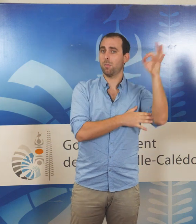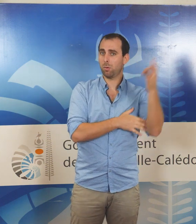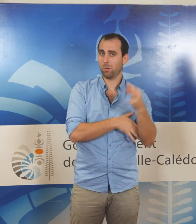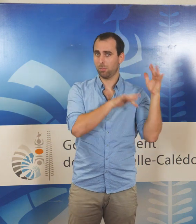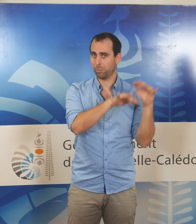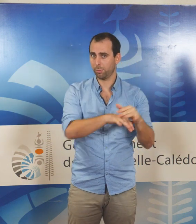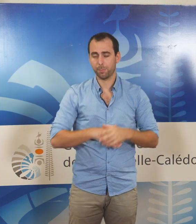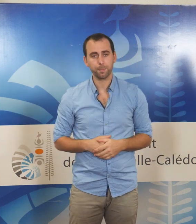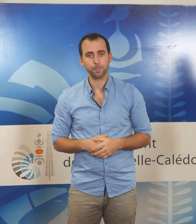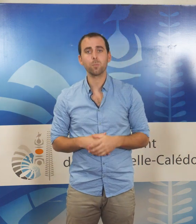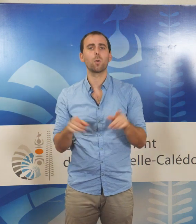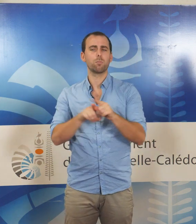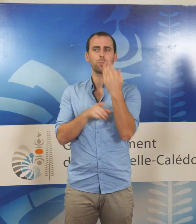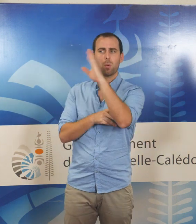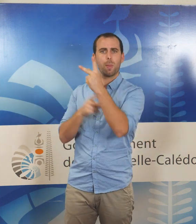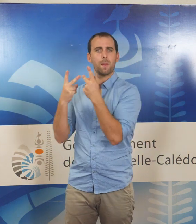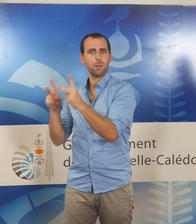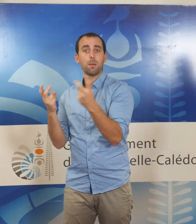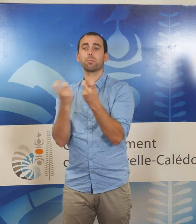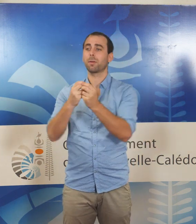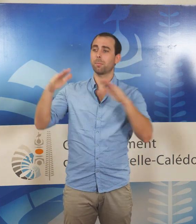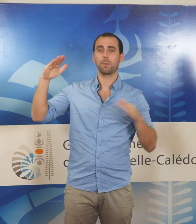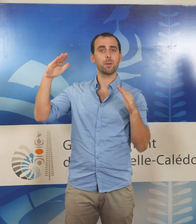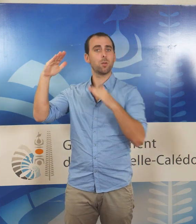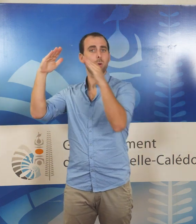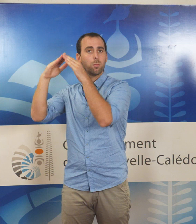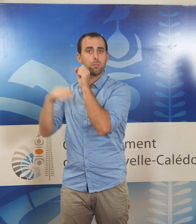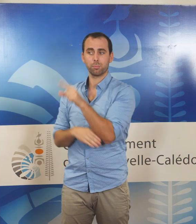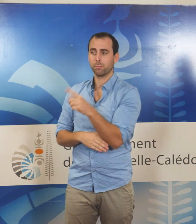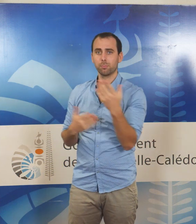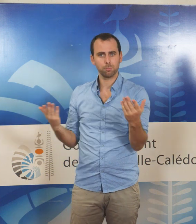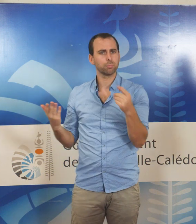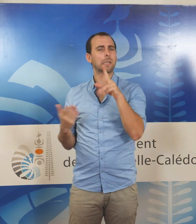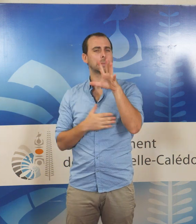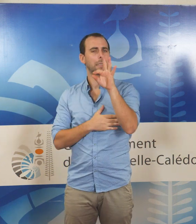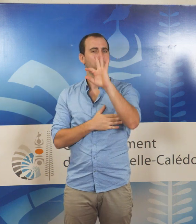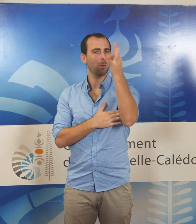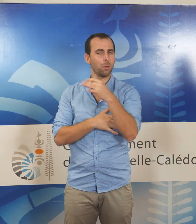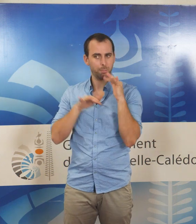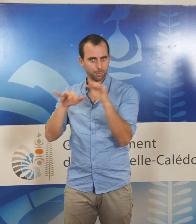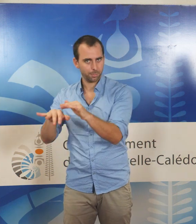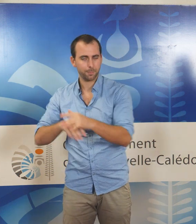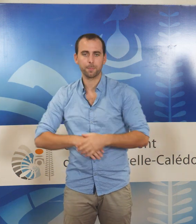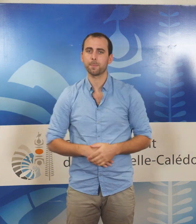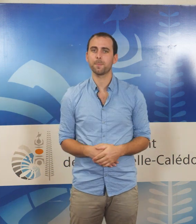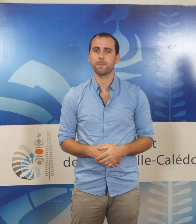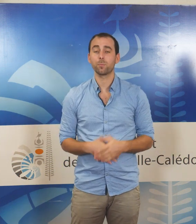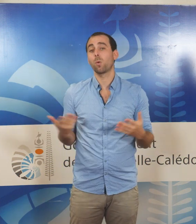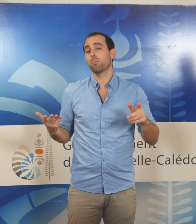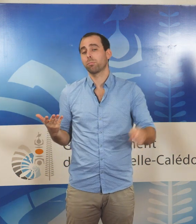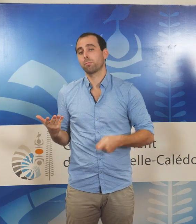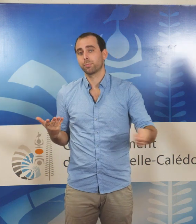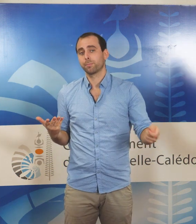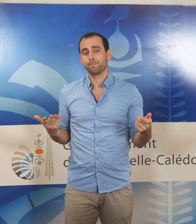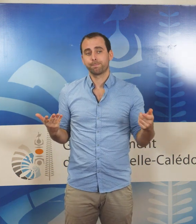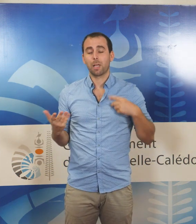effectifs. Et je vous donne une autre commune, par exemple la commune de Thiot, hors agglomération, 50% des effectifs. Donc c'est vrai que nous avons eu beaucoup